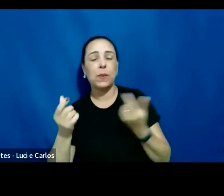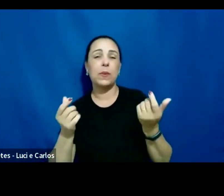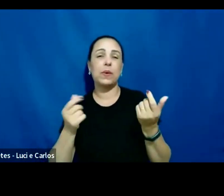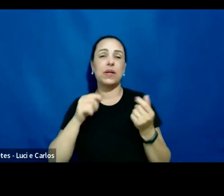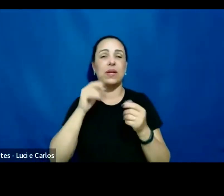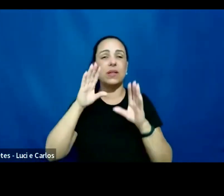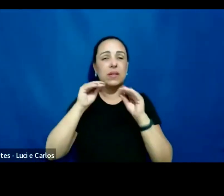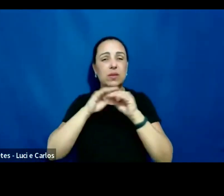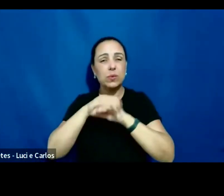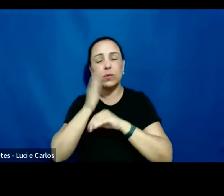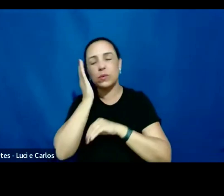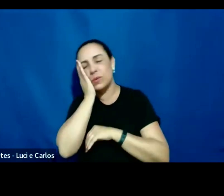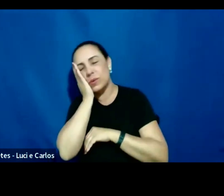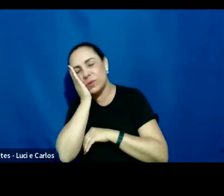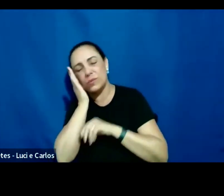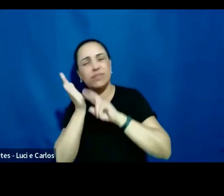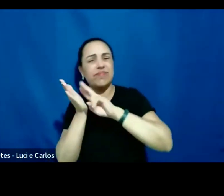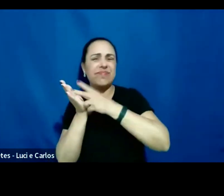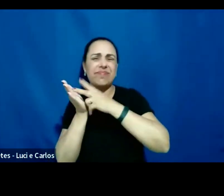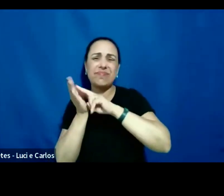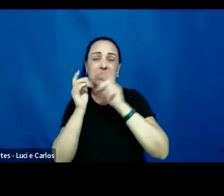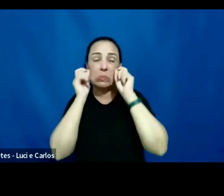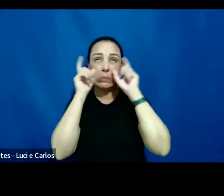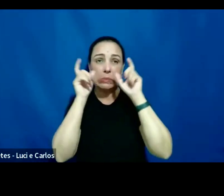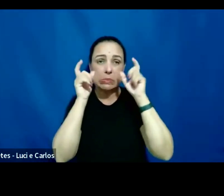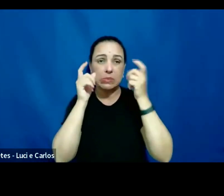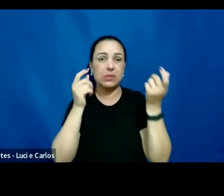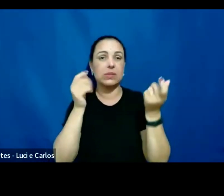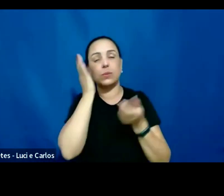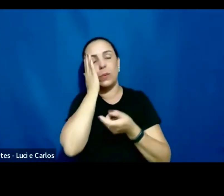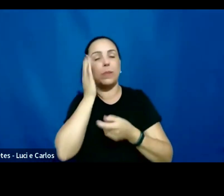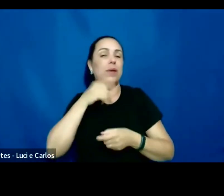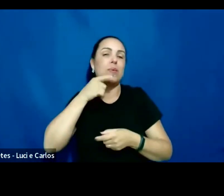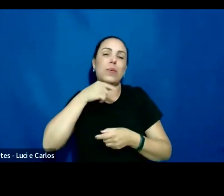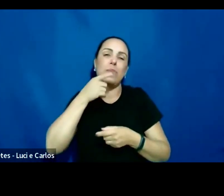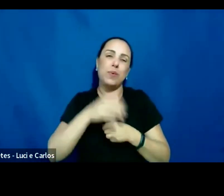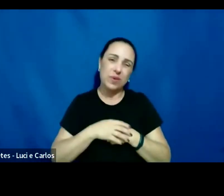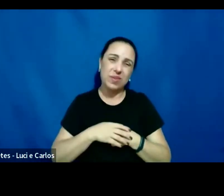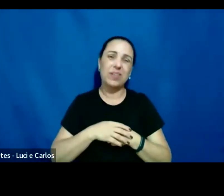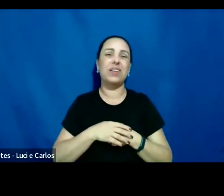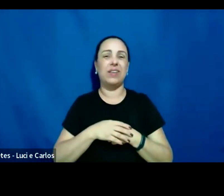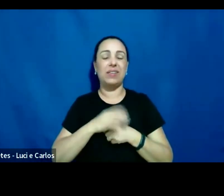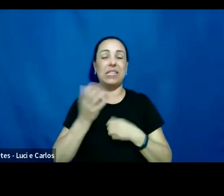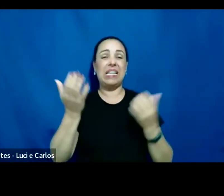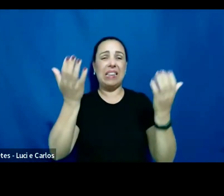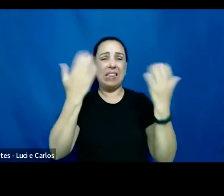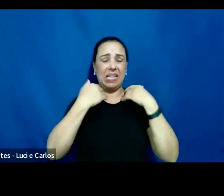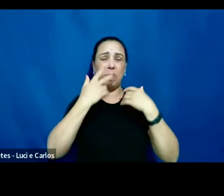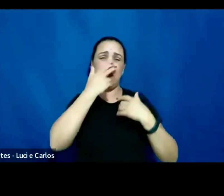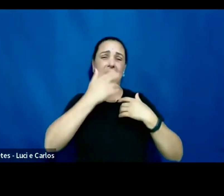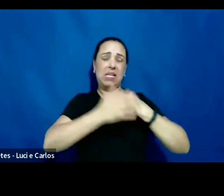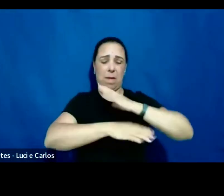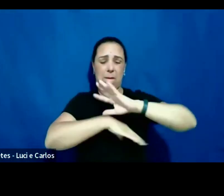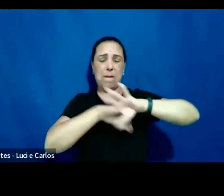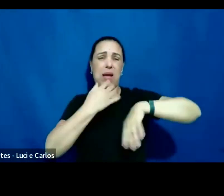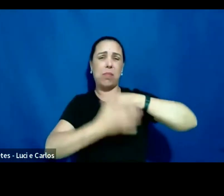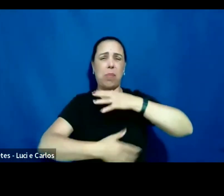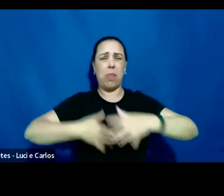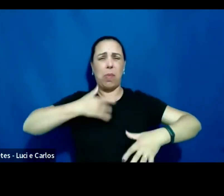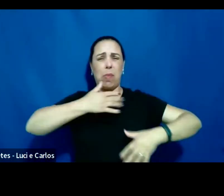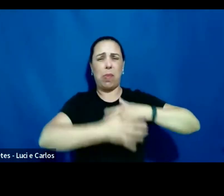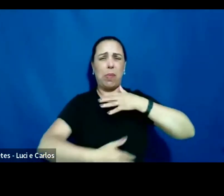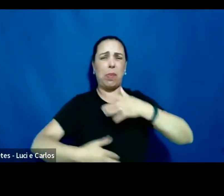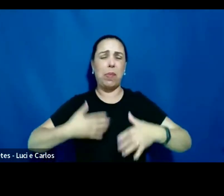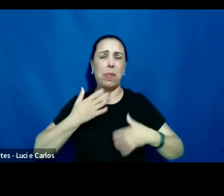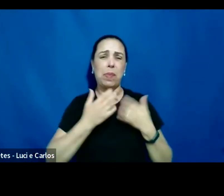você desencadeia uma resistência à insulina. A glicose entra no seu corpo e a insulina fala assim: não quero você